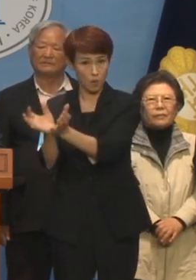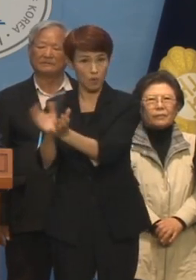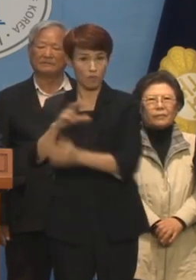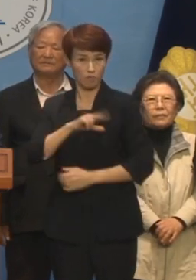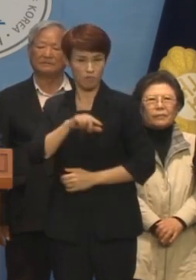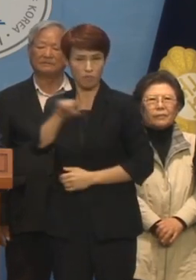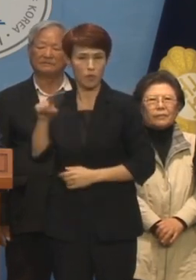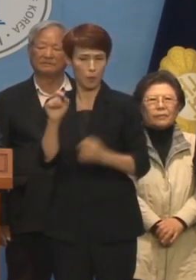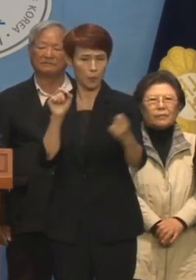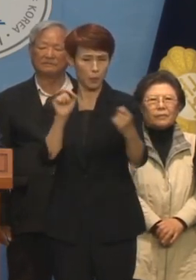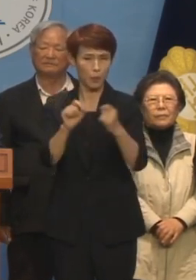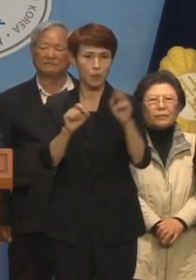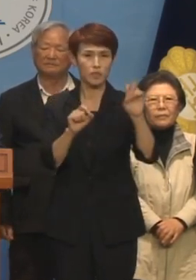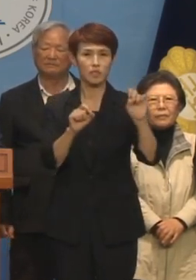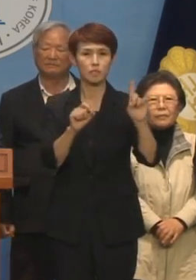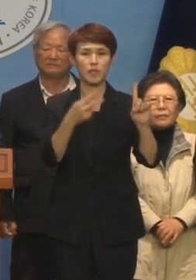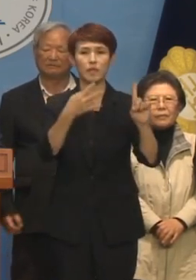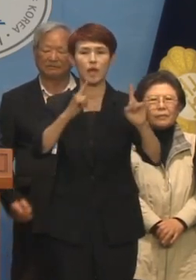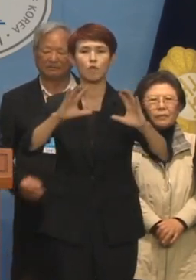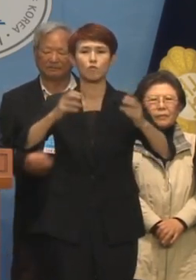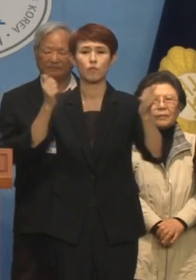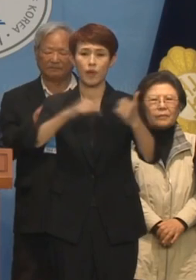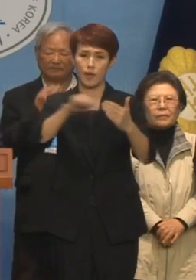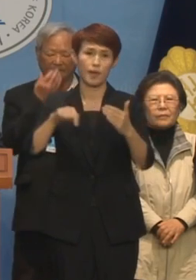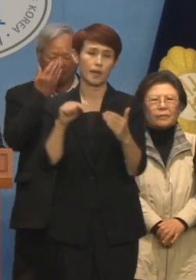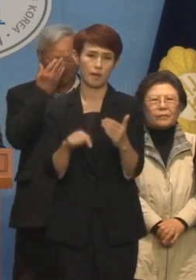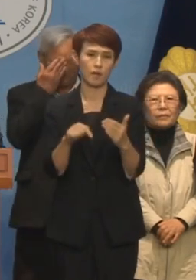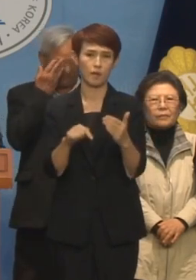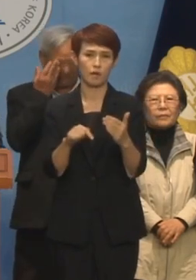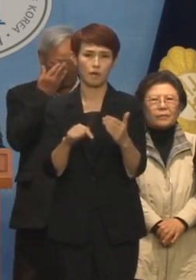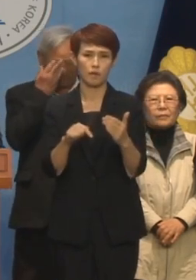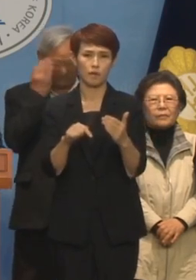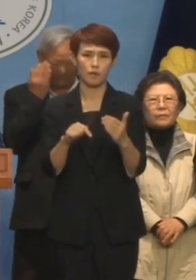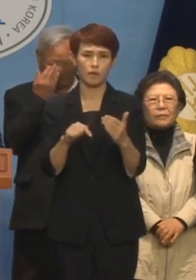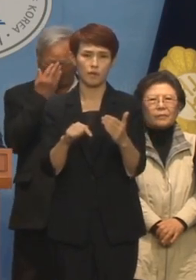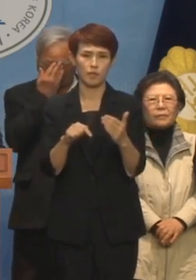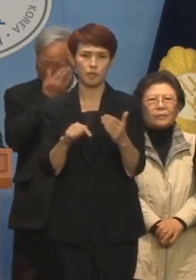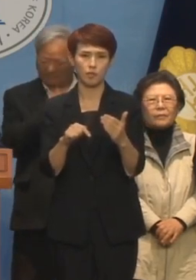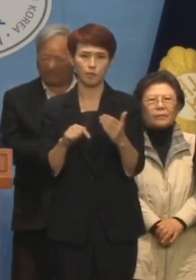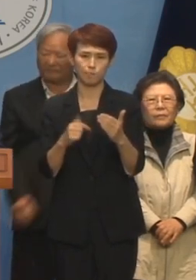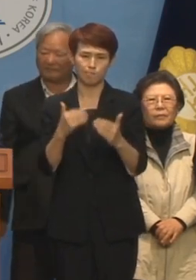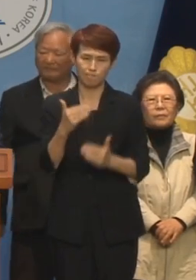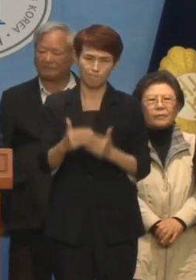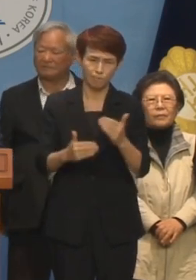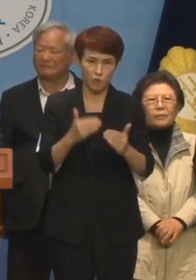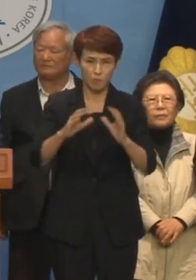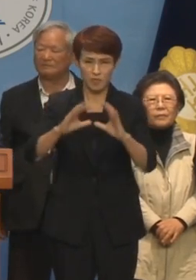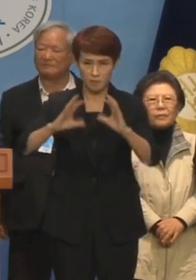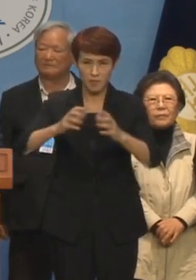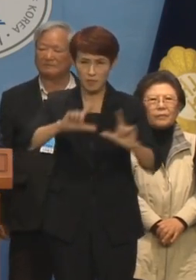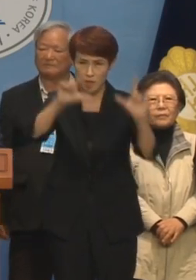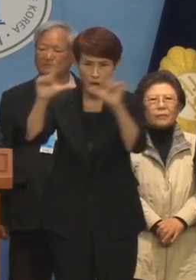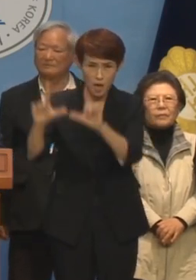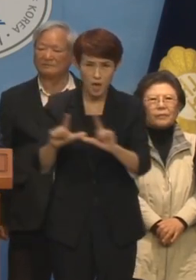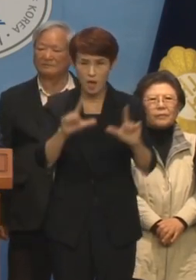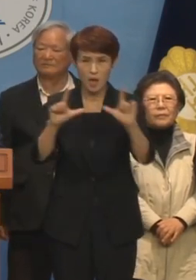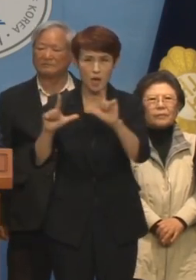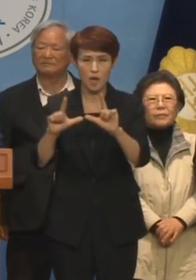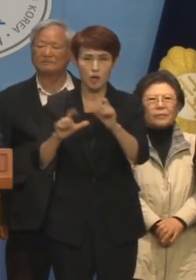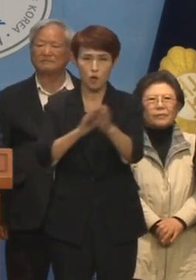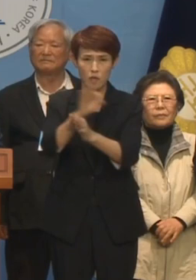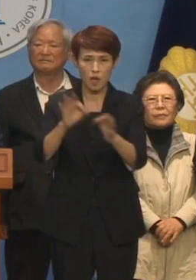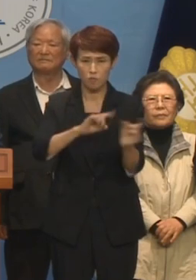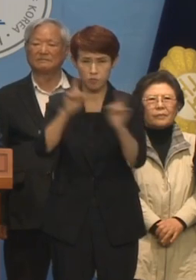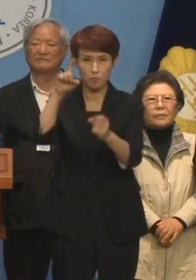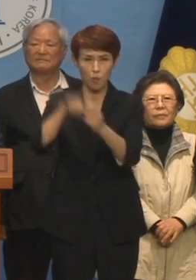얼마 남지 않은 21대 국회 임기 동안 악화 일로를 걷고 있는 민생 경제를 회복하기 위해 최선을